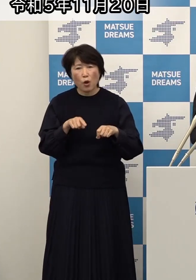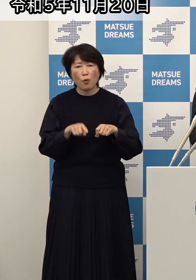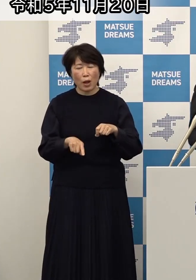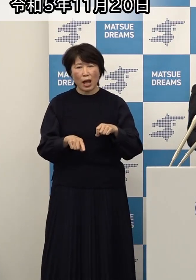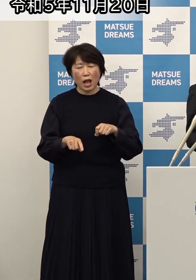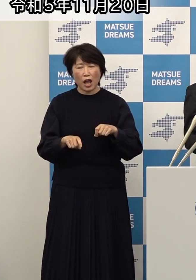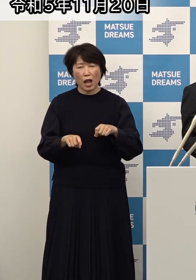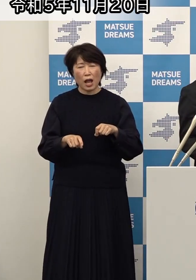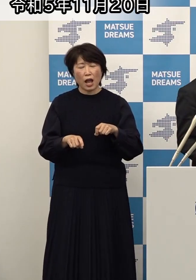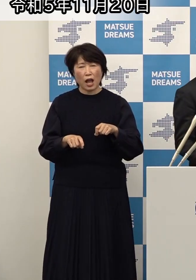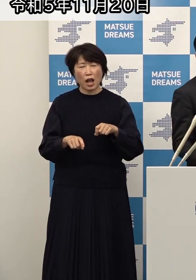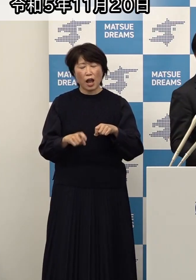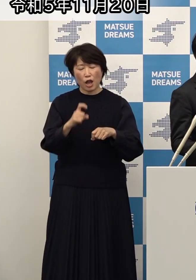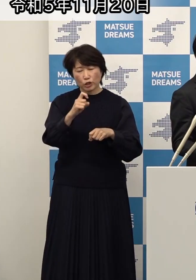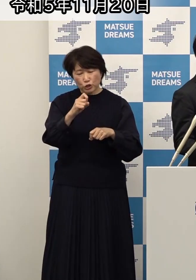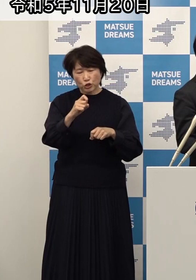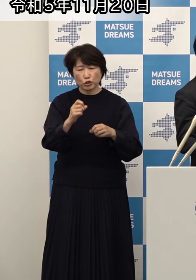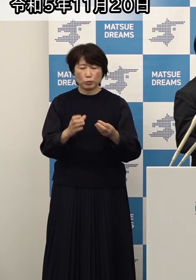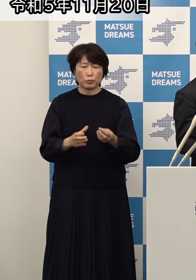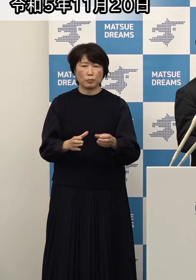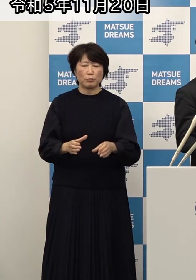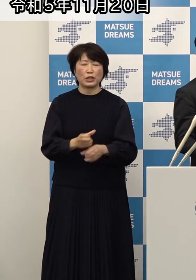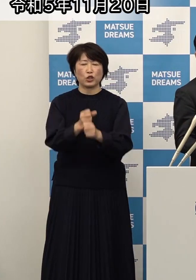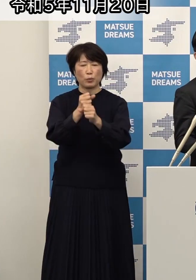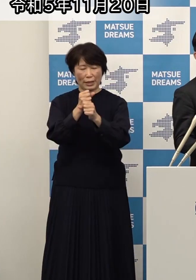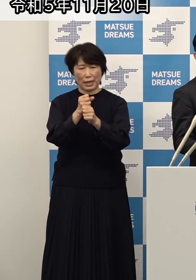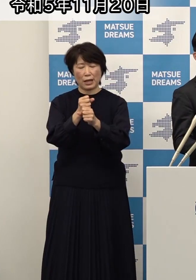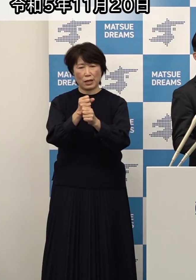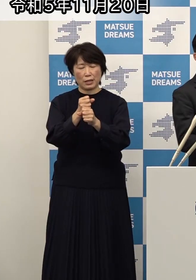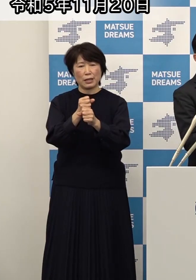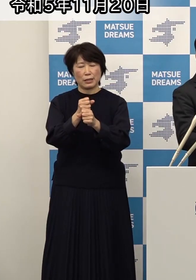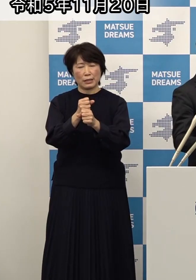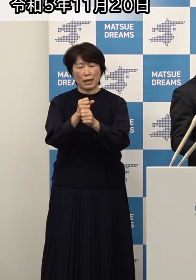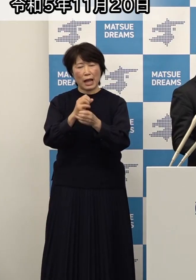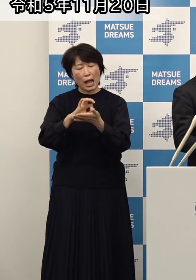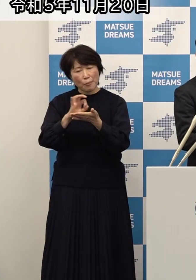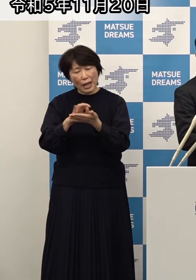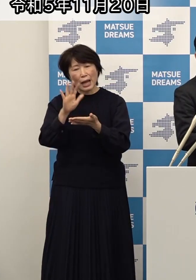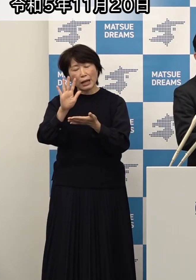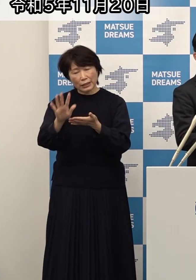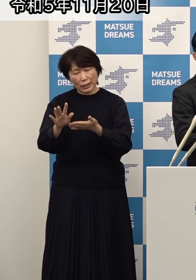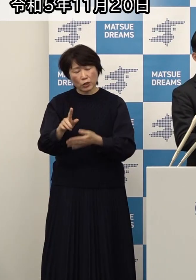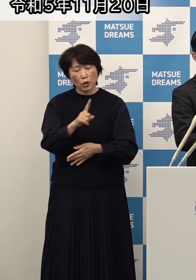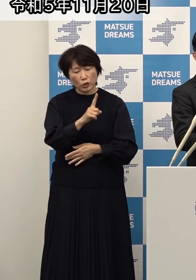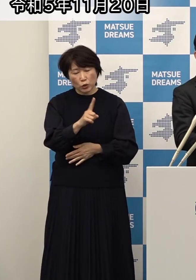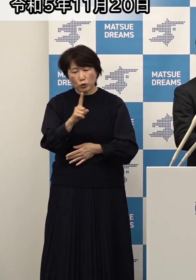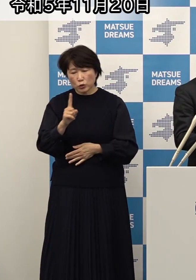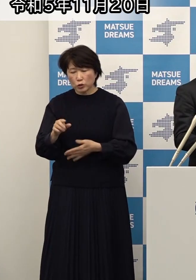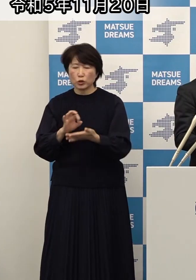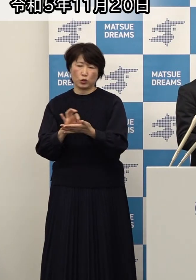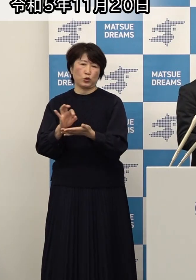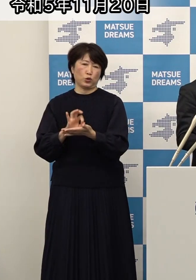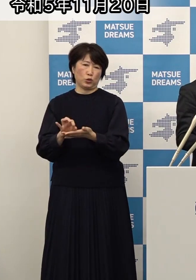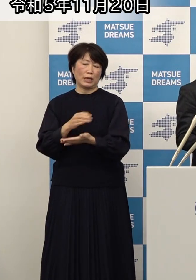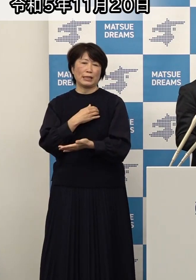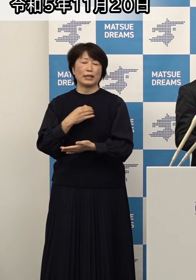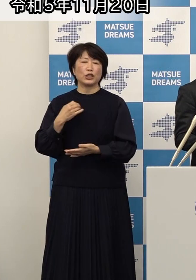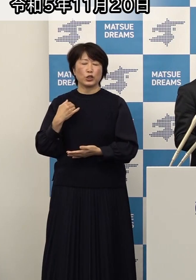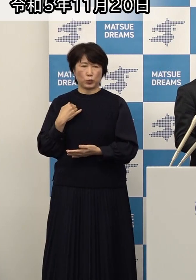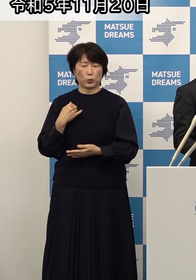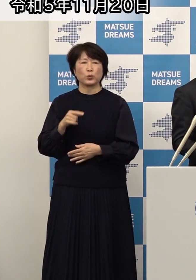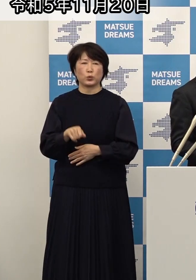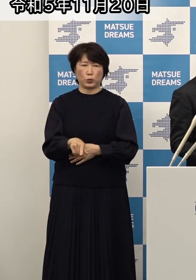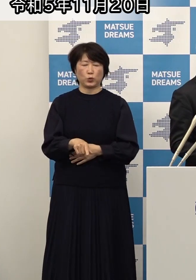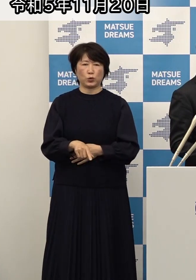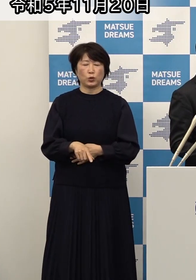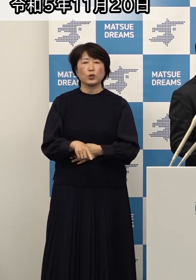が10枚で売られてるんですけども、これを1枚ずつ売るようにいたしました。ですので、まあ、1枚ずつにその、値段が分かるような商品が特定でき